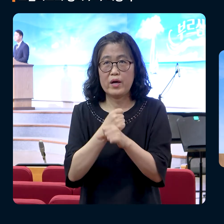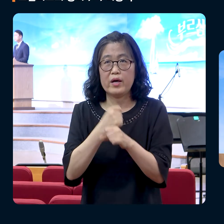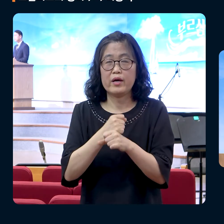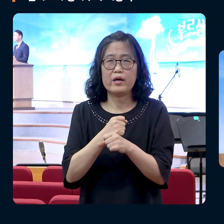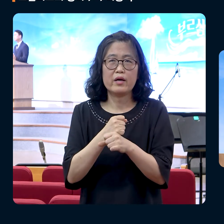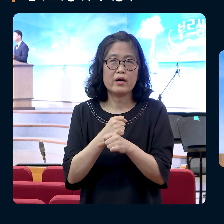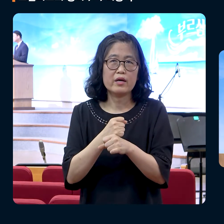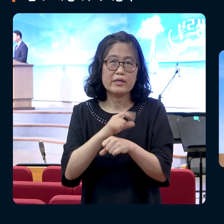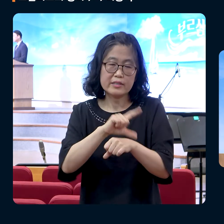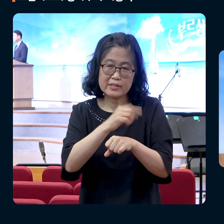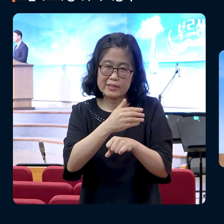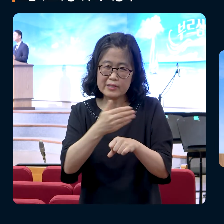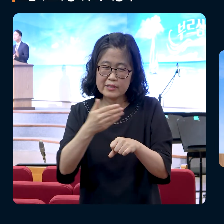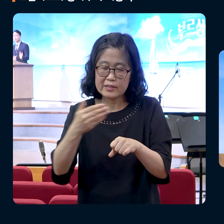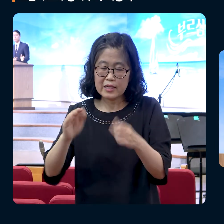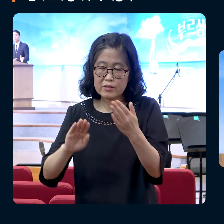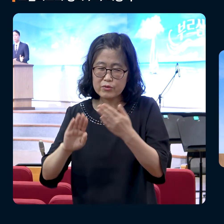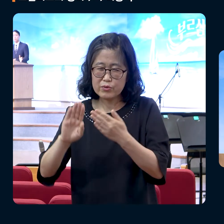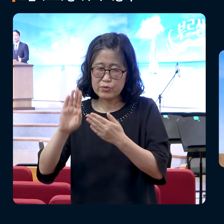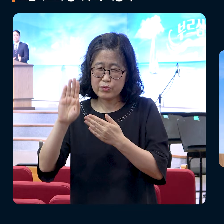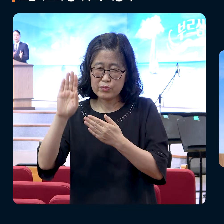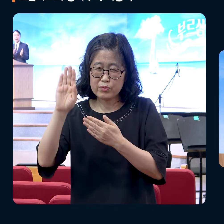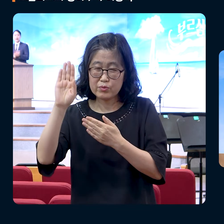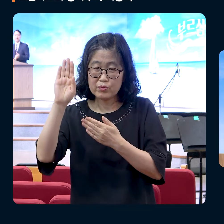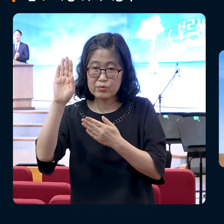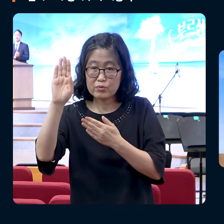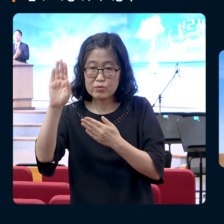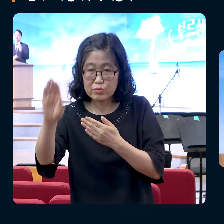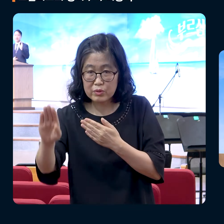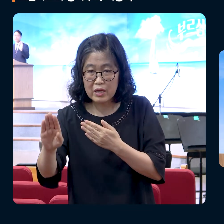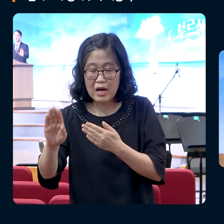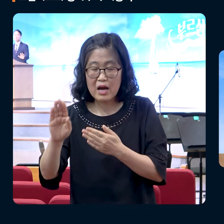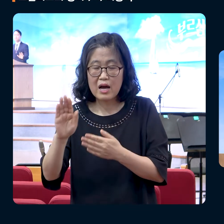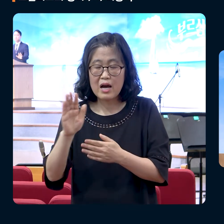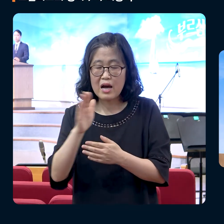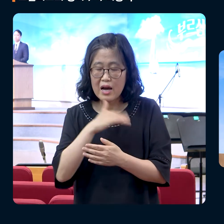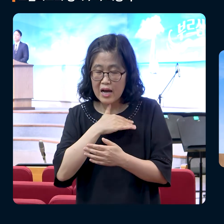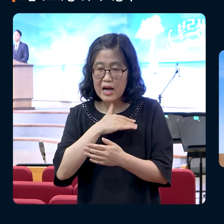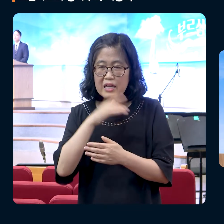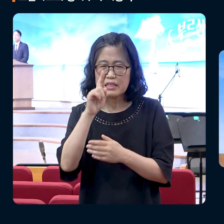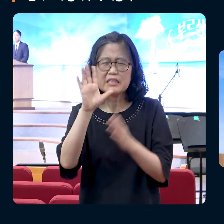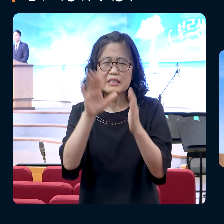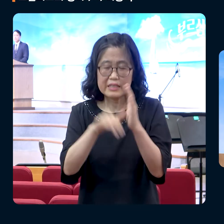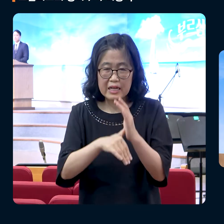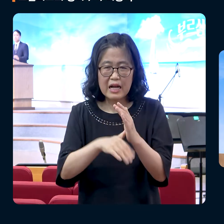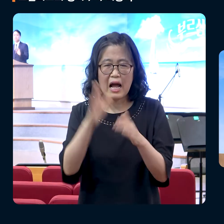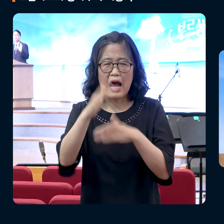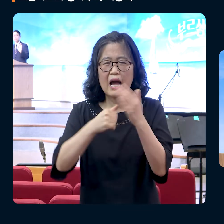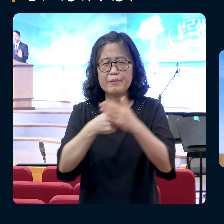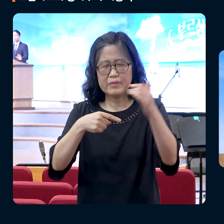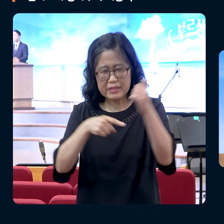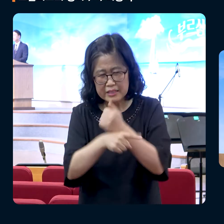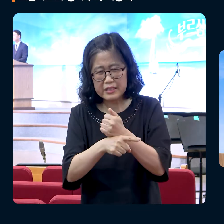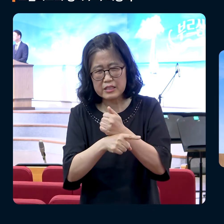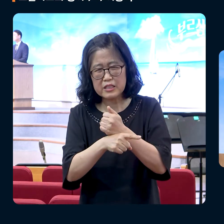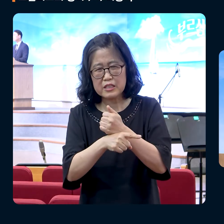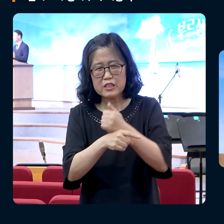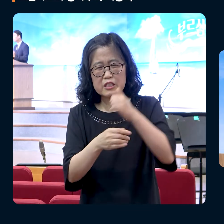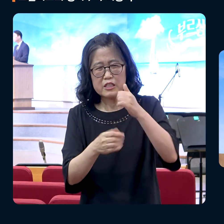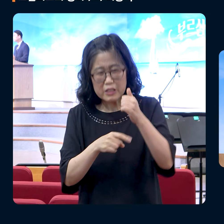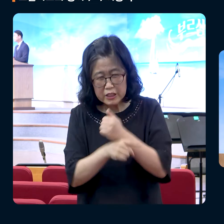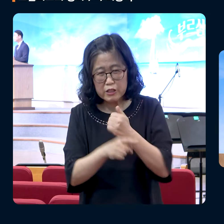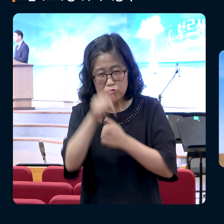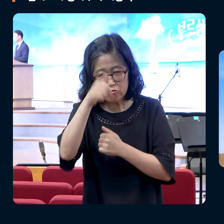대부분은요, 시간이 흐른 뒤에 뒤를 돌아보고 그게 하나님의 뜻이었구나, 하나님의 뜻이 이거였구나 라는